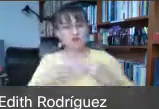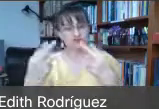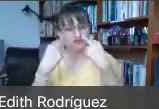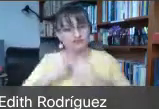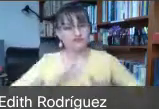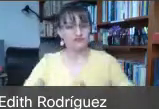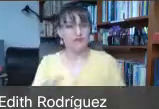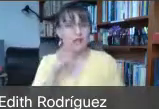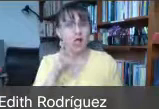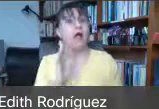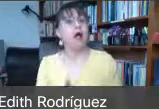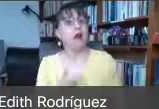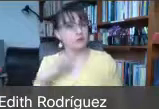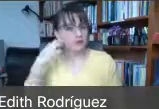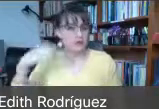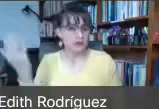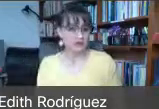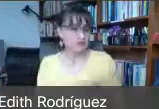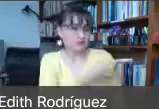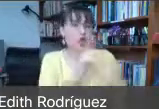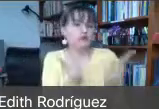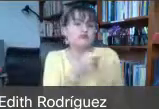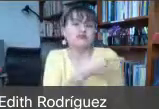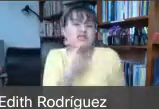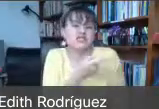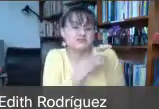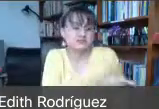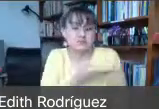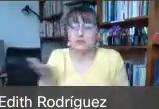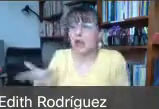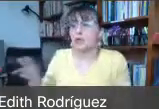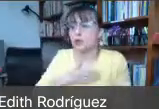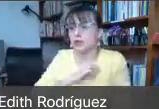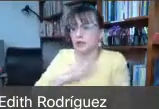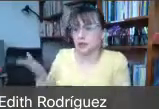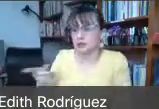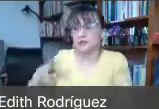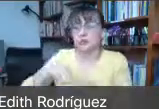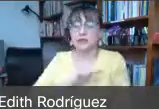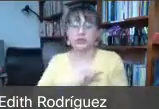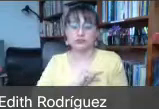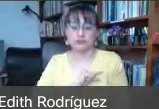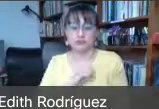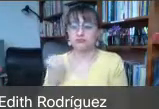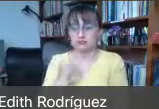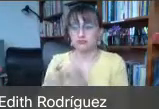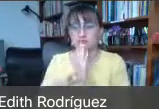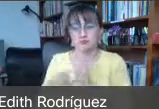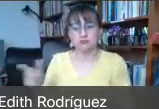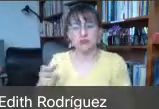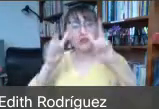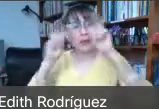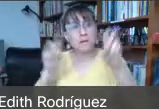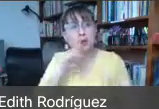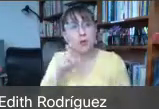tengo ya preparado para decirlo, dentro del discurso que voy a manejar. Y también, pues haciendo la